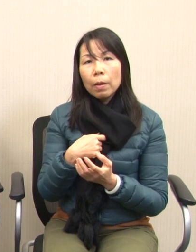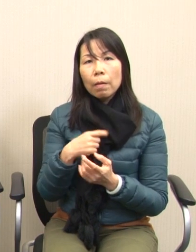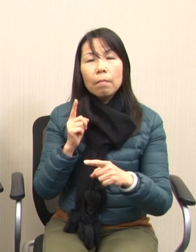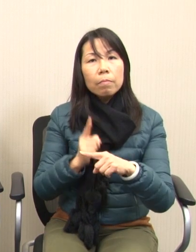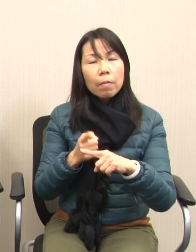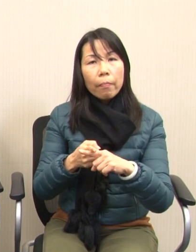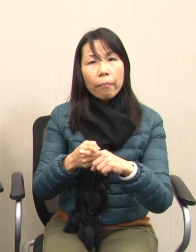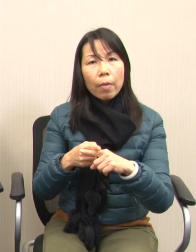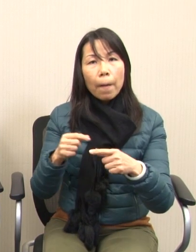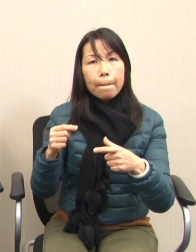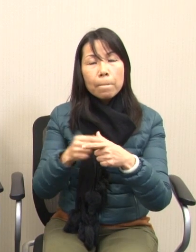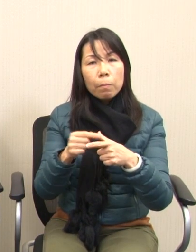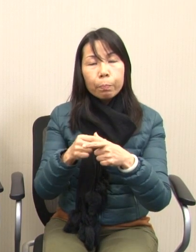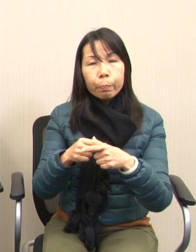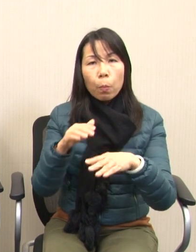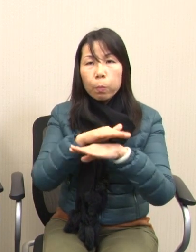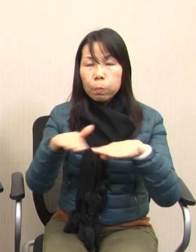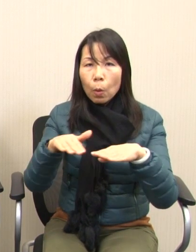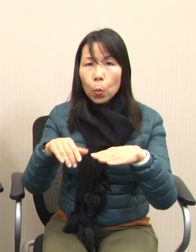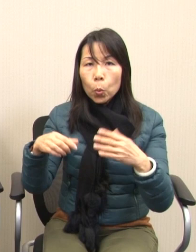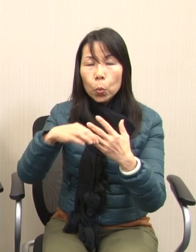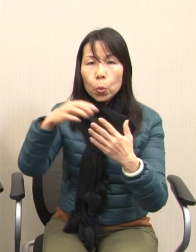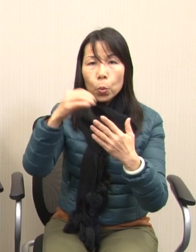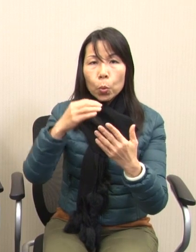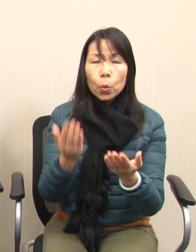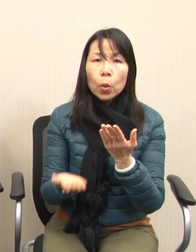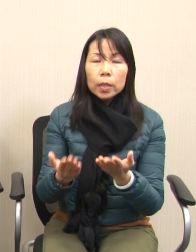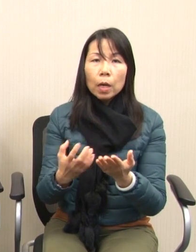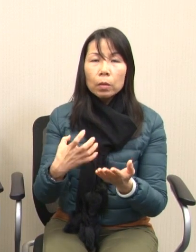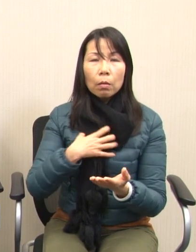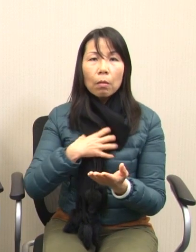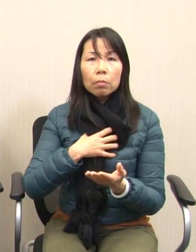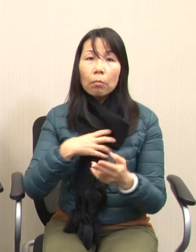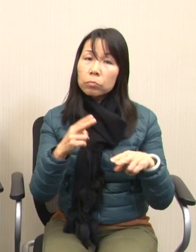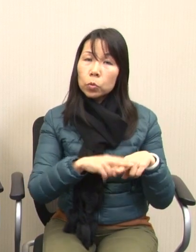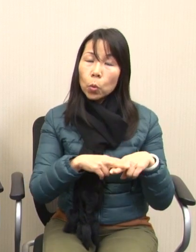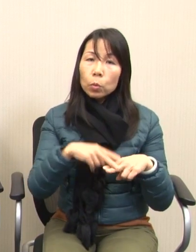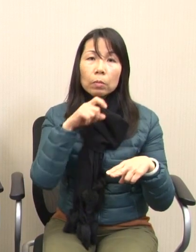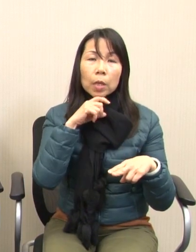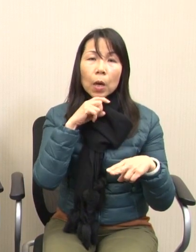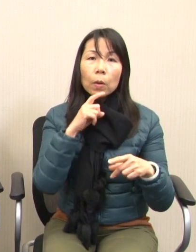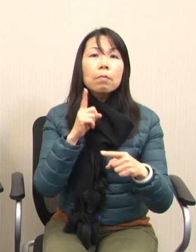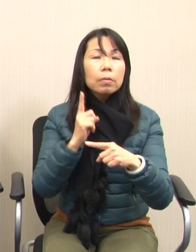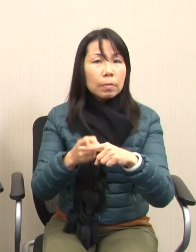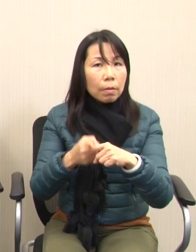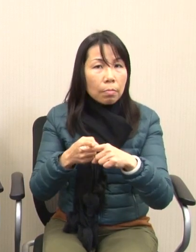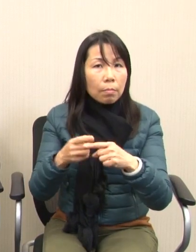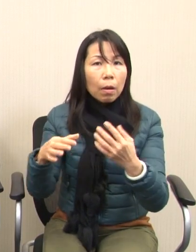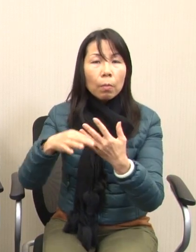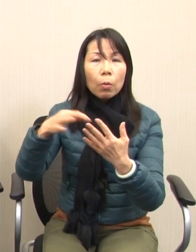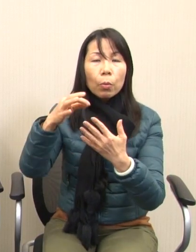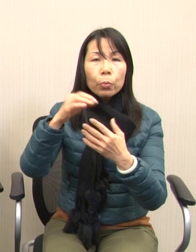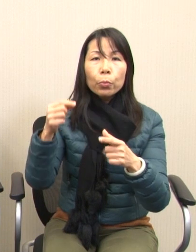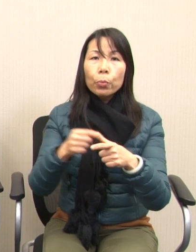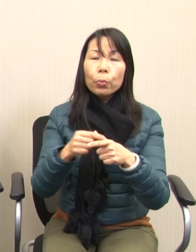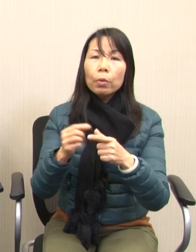選，或者認為我哋覺得中國都係真普選嘅時候 ，you ain nothing，